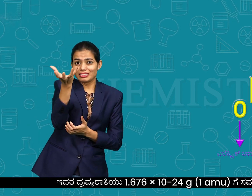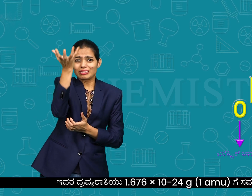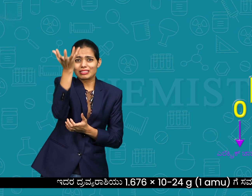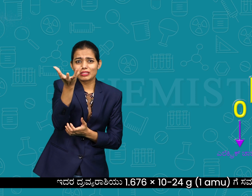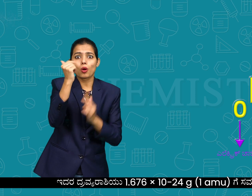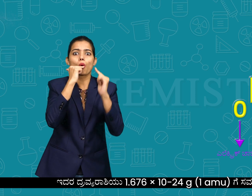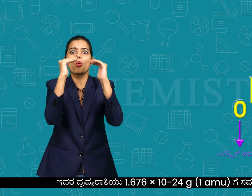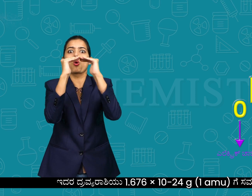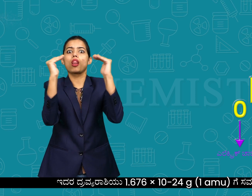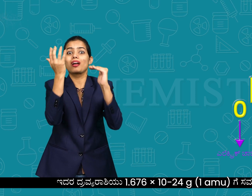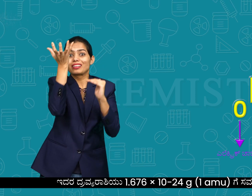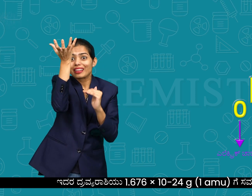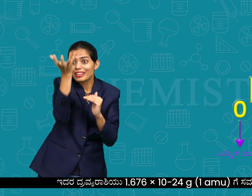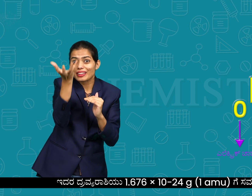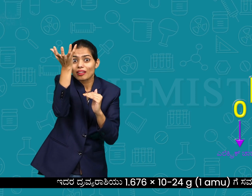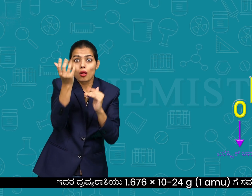ಇದರ ದ್ರವ್ಯರಾಶಿಯು